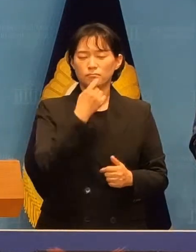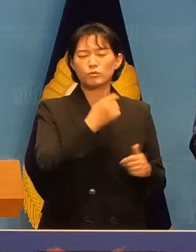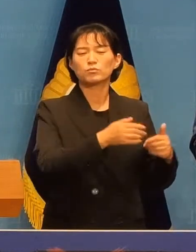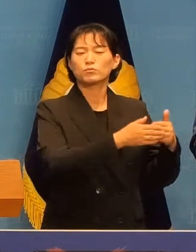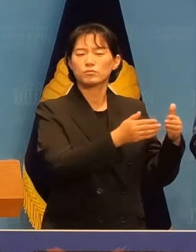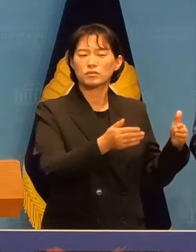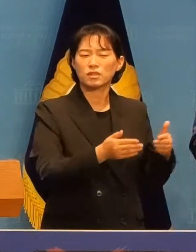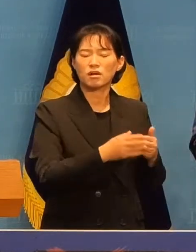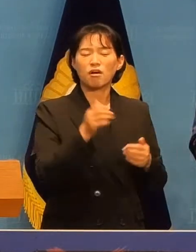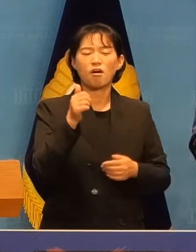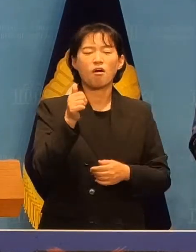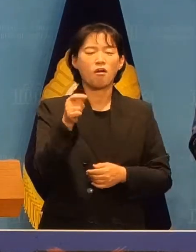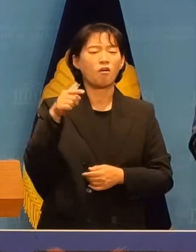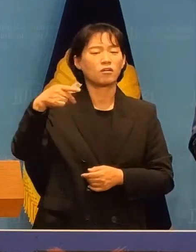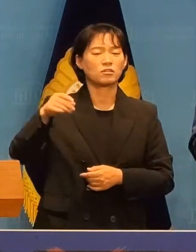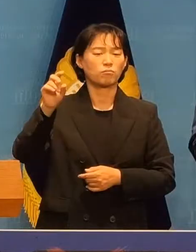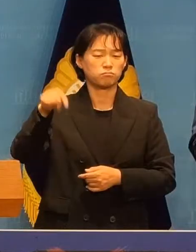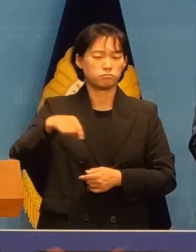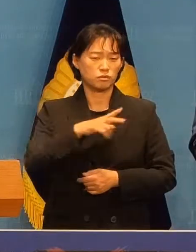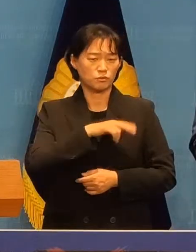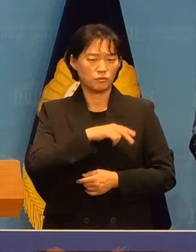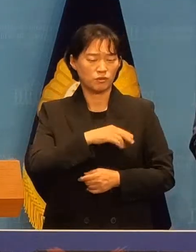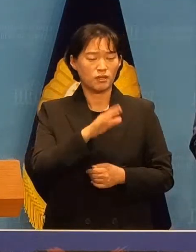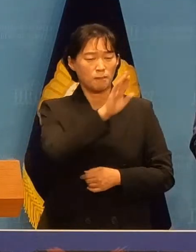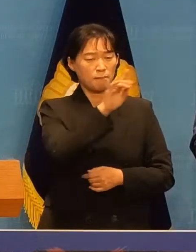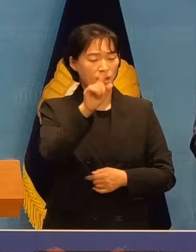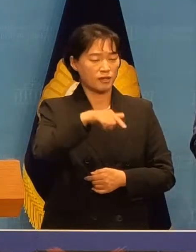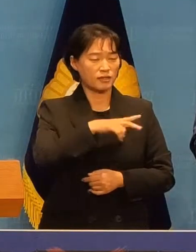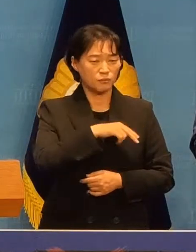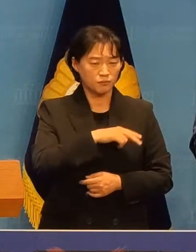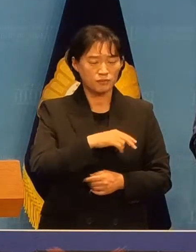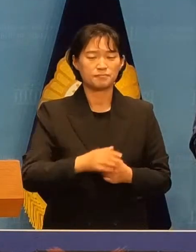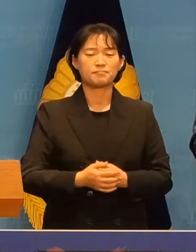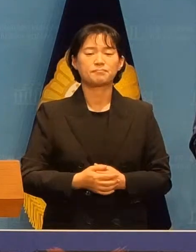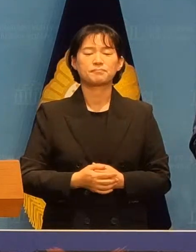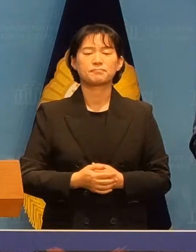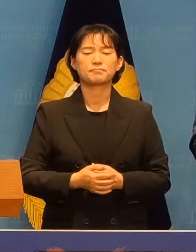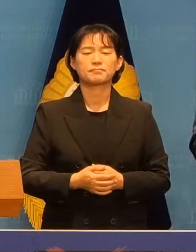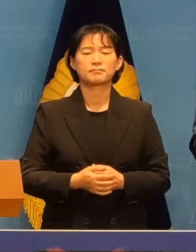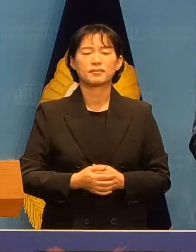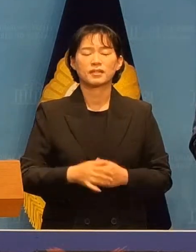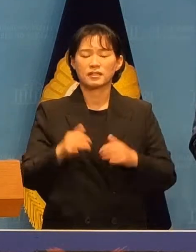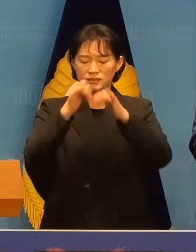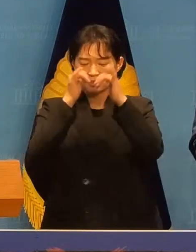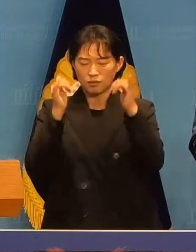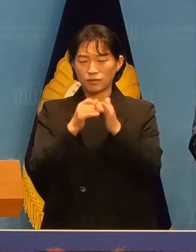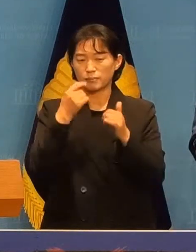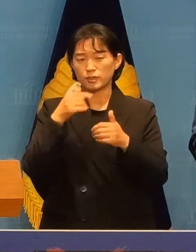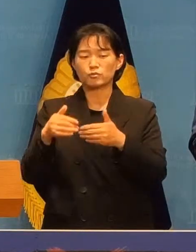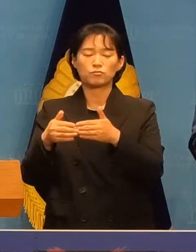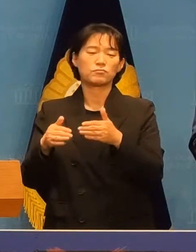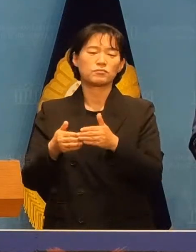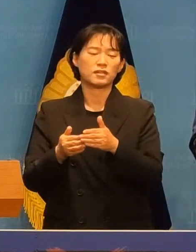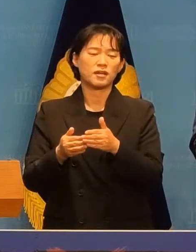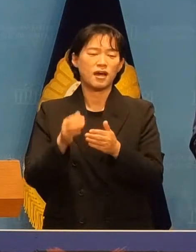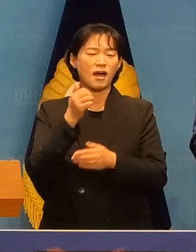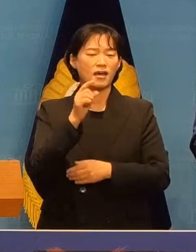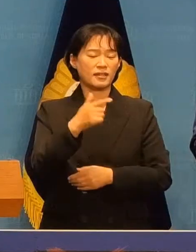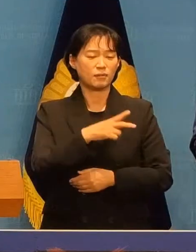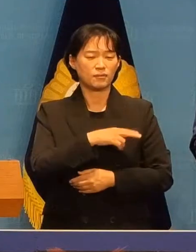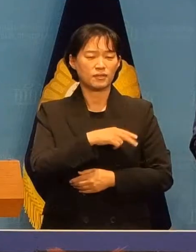더불어민주당 허성무 의원, 박선원 의원, 그리고 사회민주당 한창민